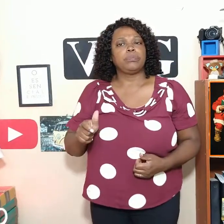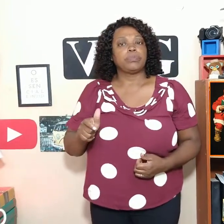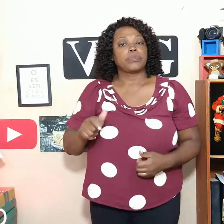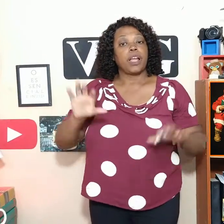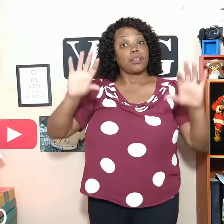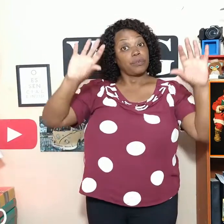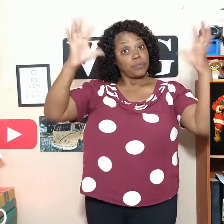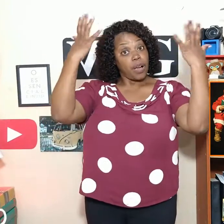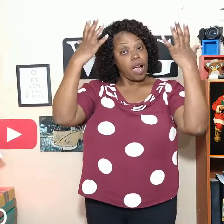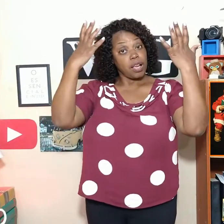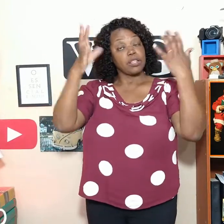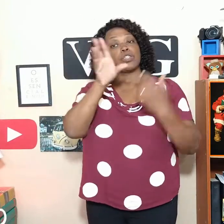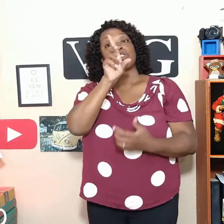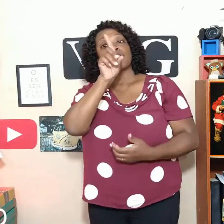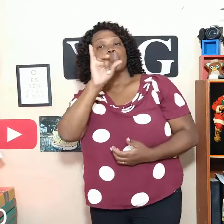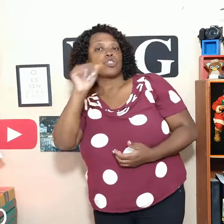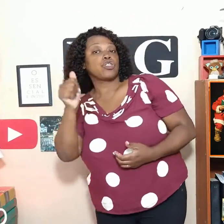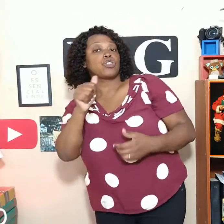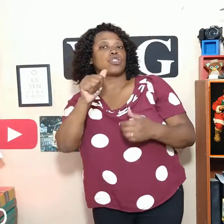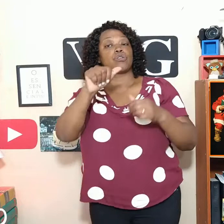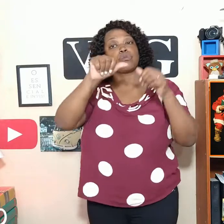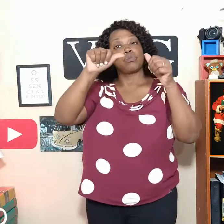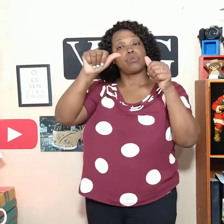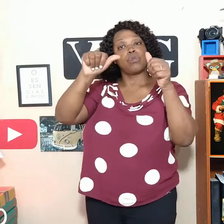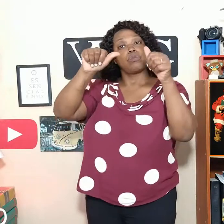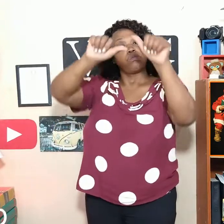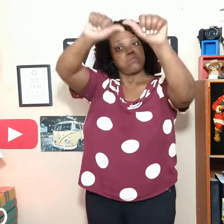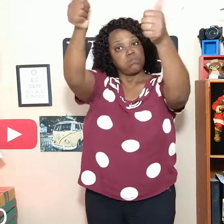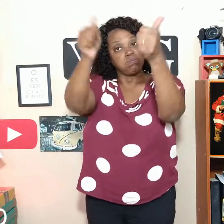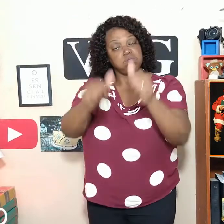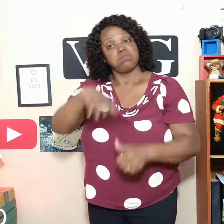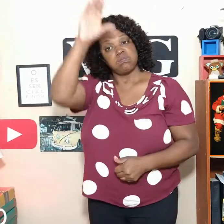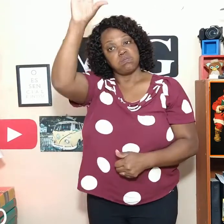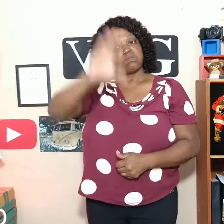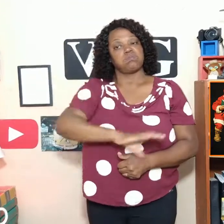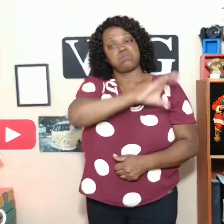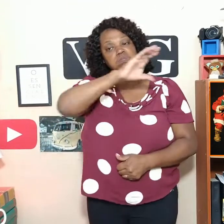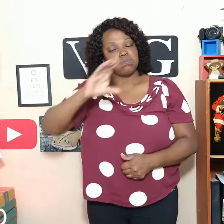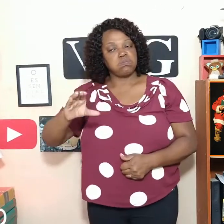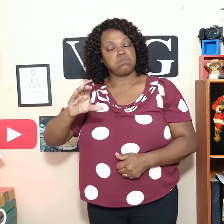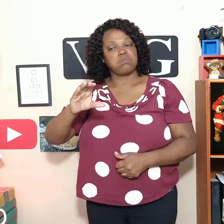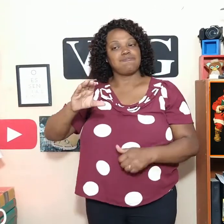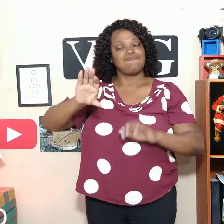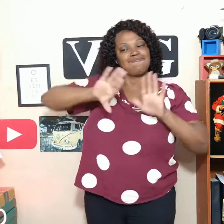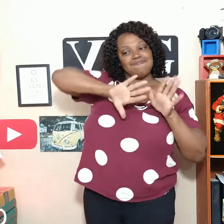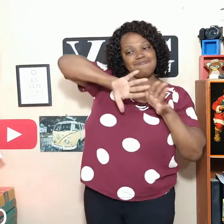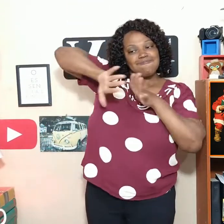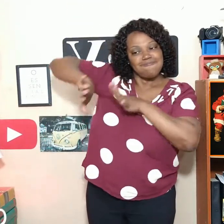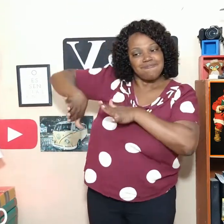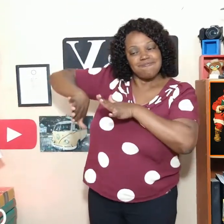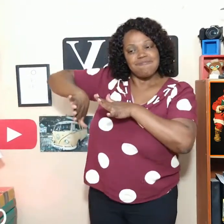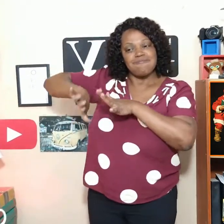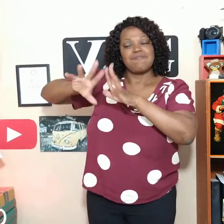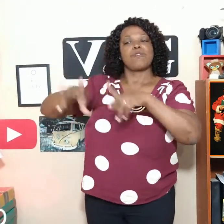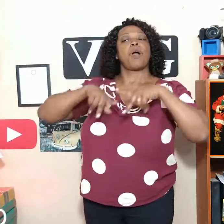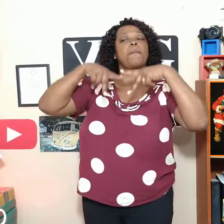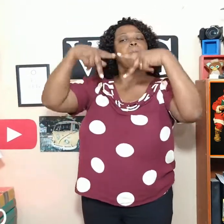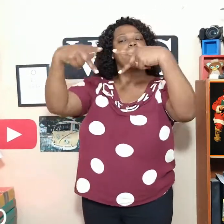acidental. As festividades de dias de santos católicos eram desencorajadas por questões teológicas. Então, a oferta